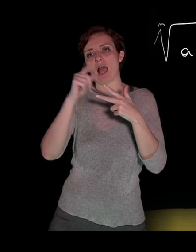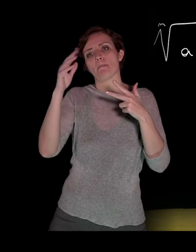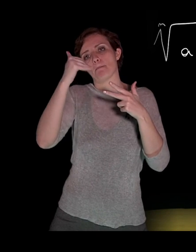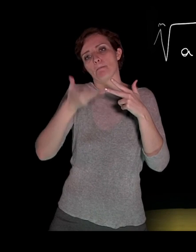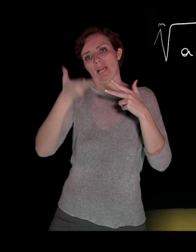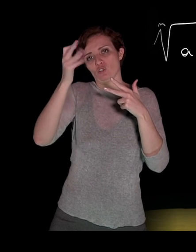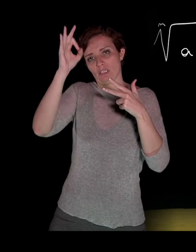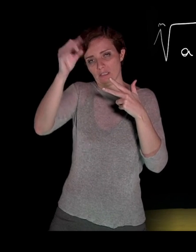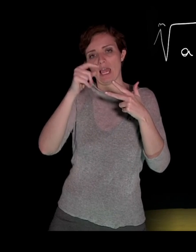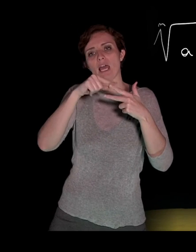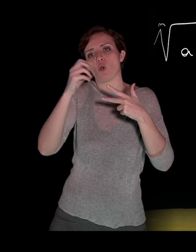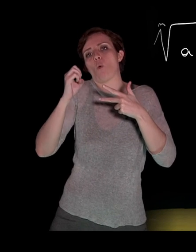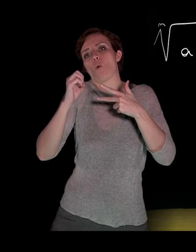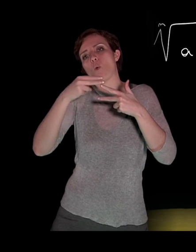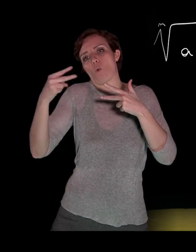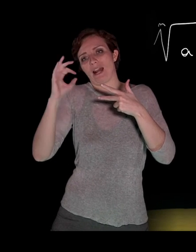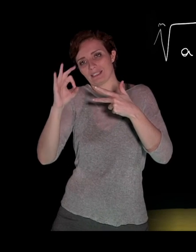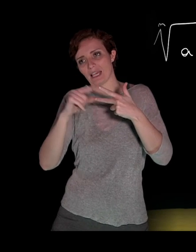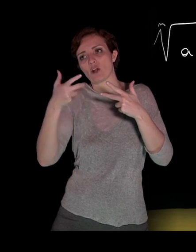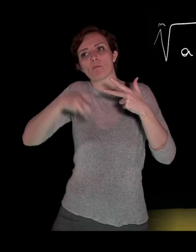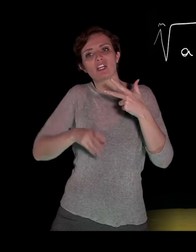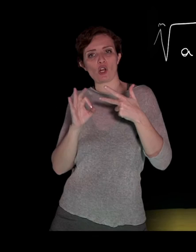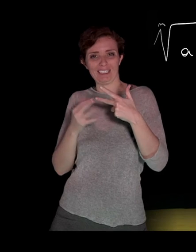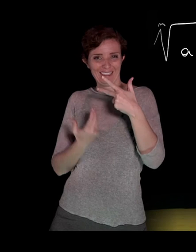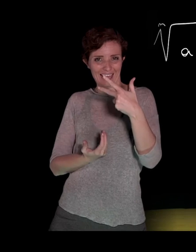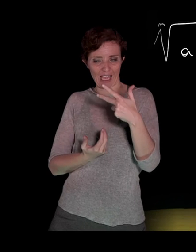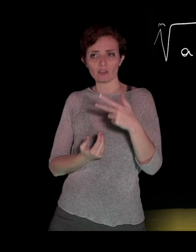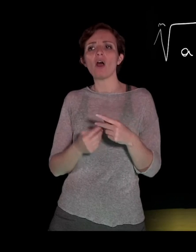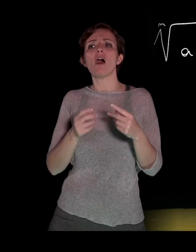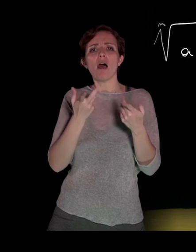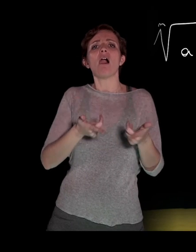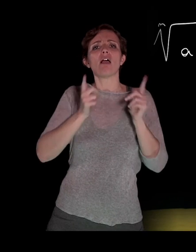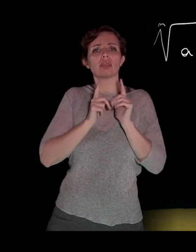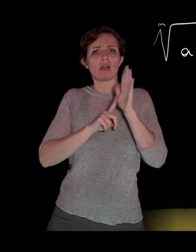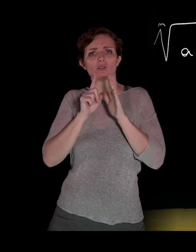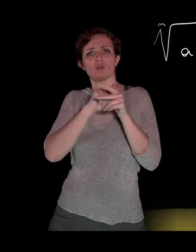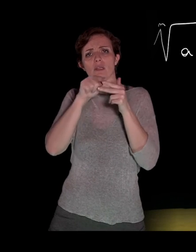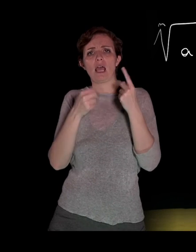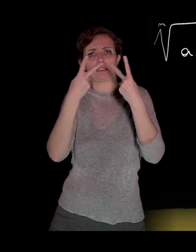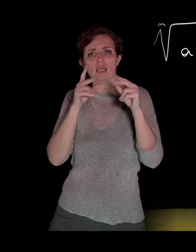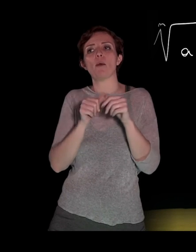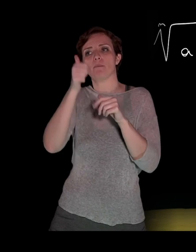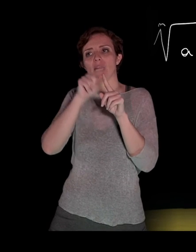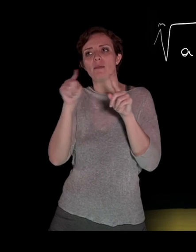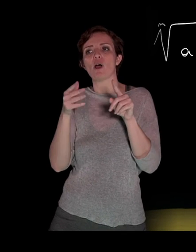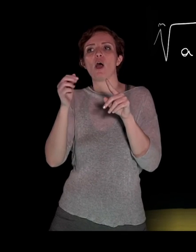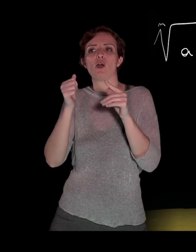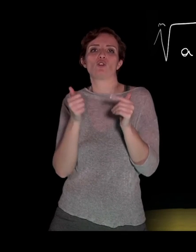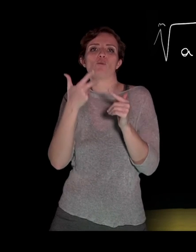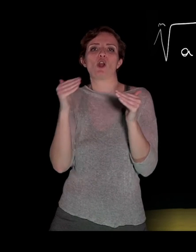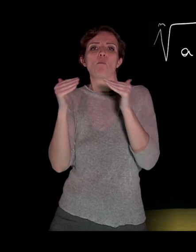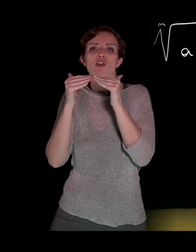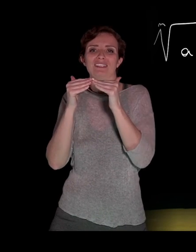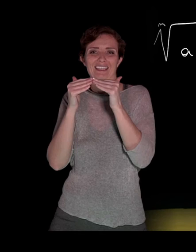uguale a zero e da minore di zero ci restituiscono rispettivamente a maggiore di zero un numero positivo